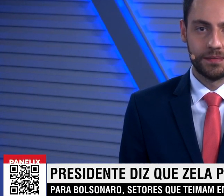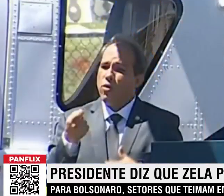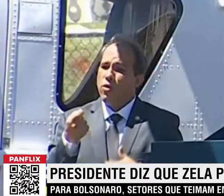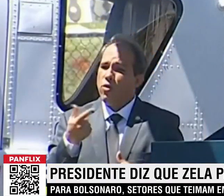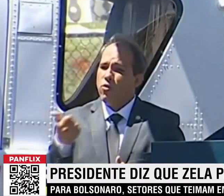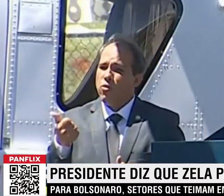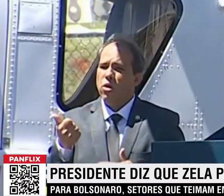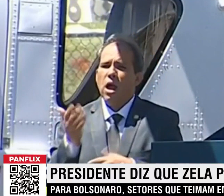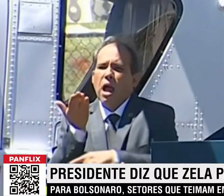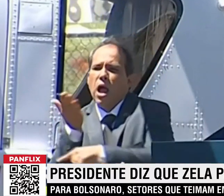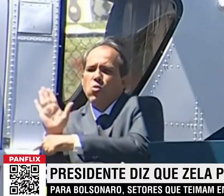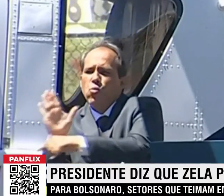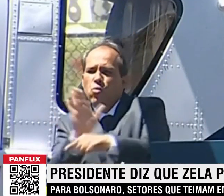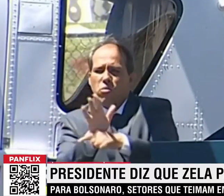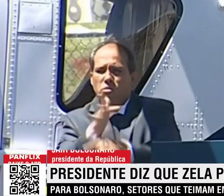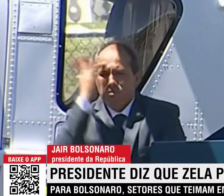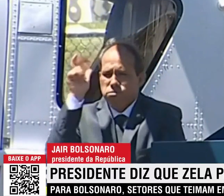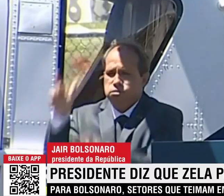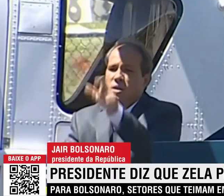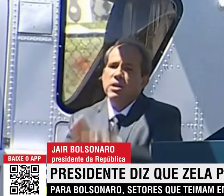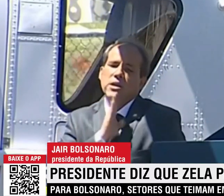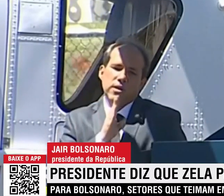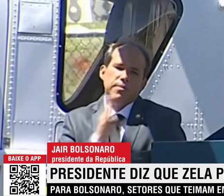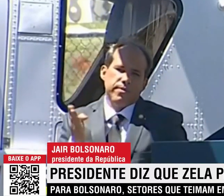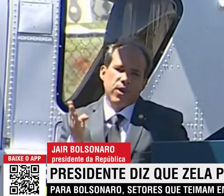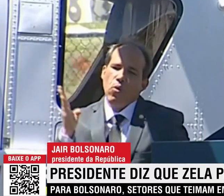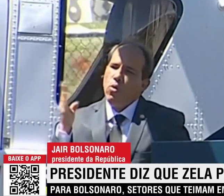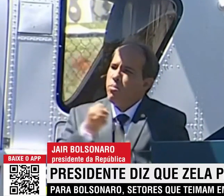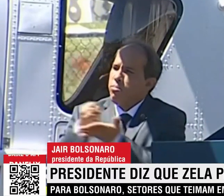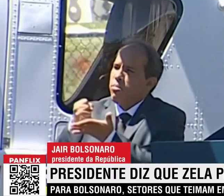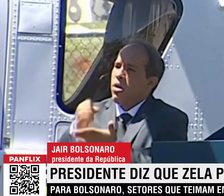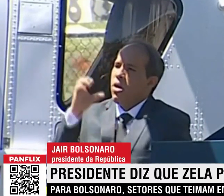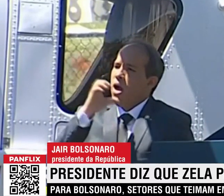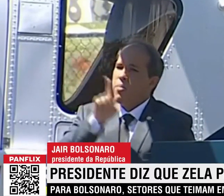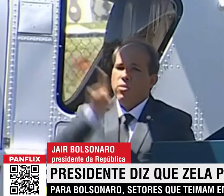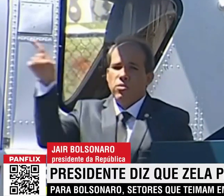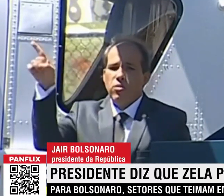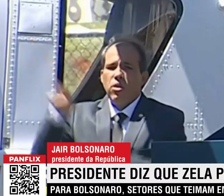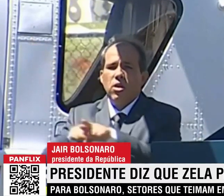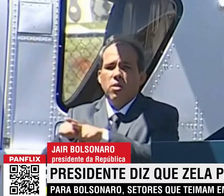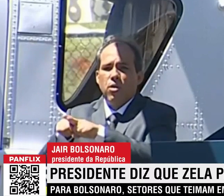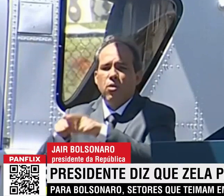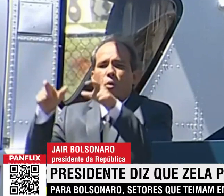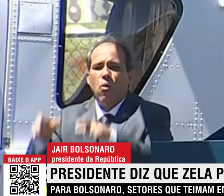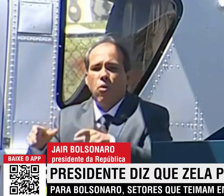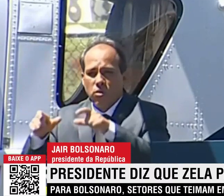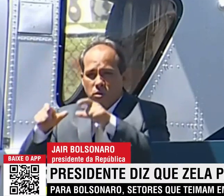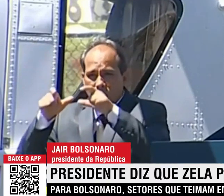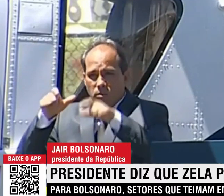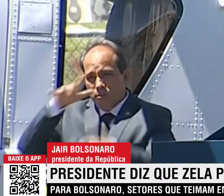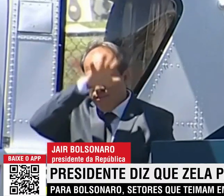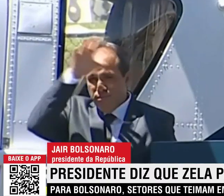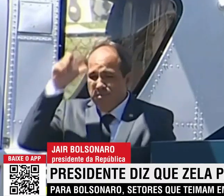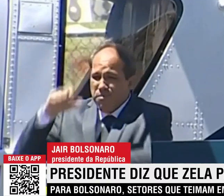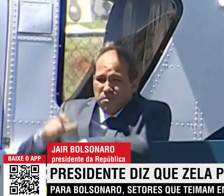pandemia. Podemos citar o socorro aos nossos irmãos de Manaus, que